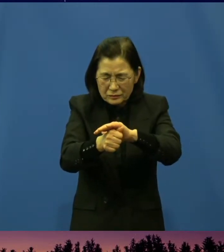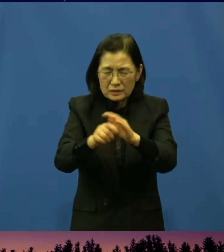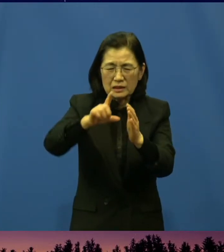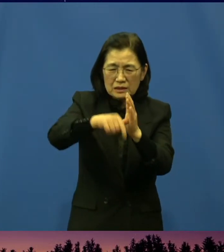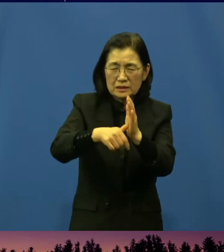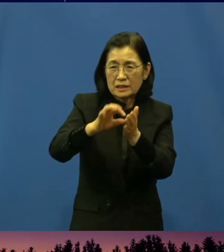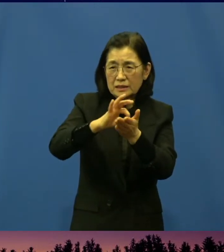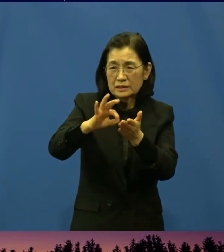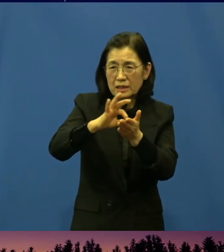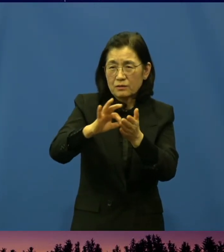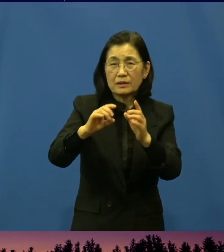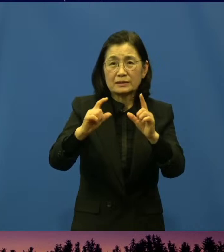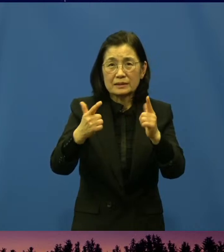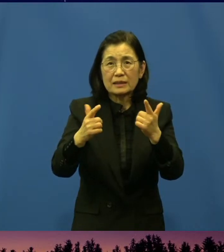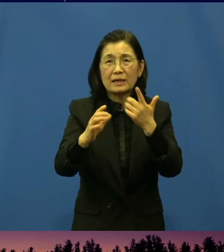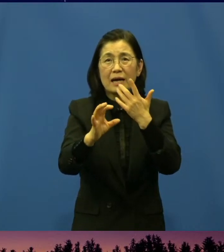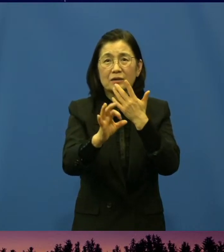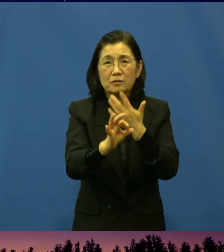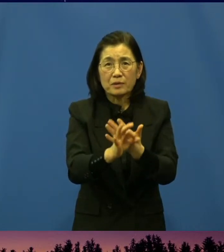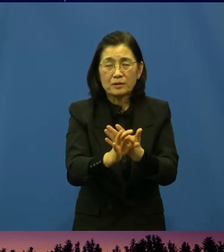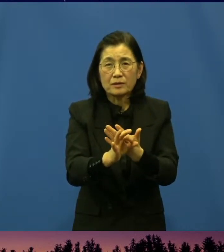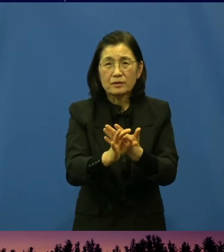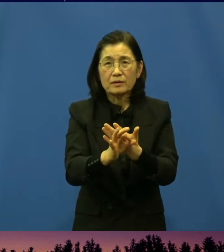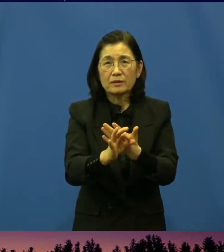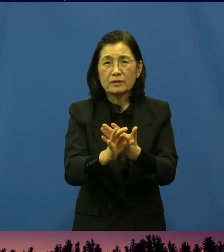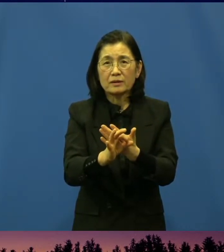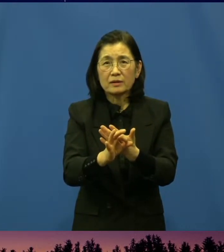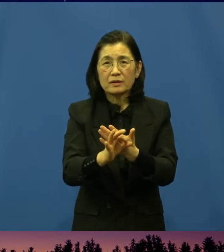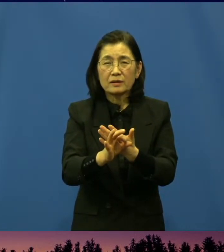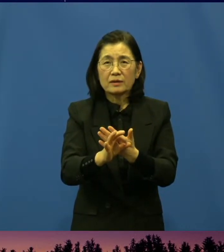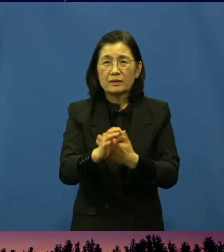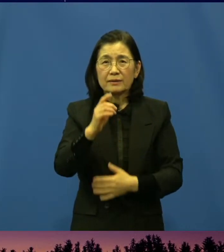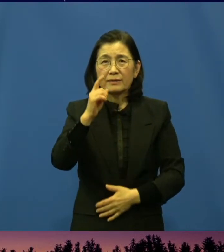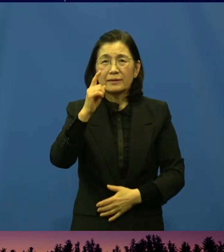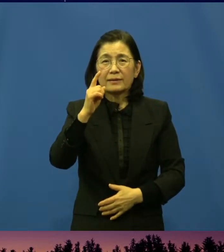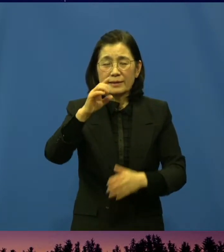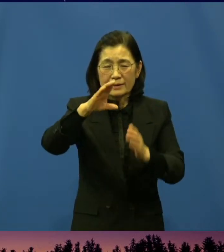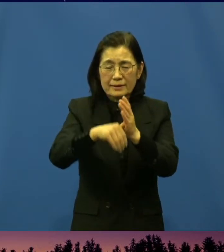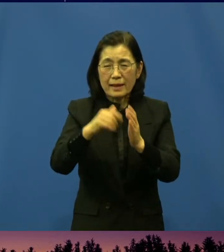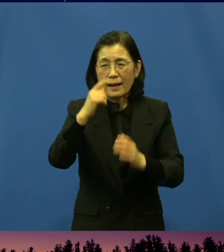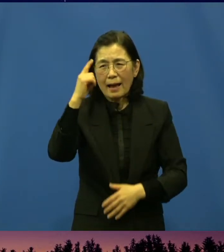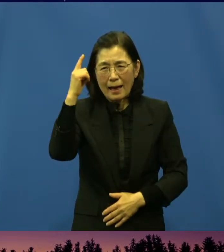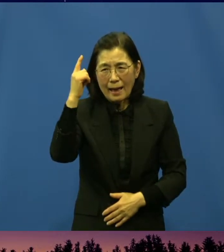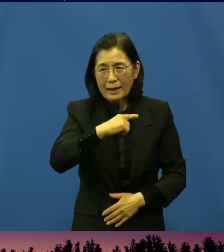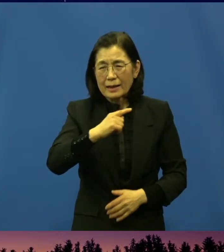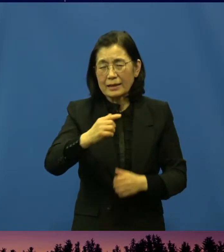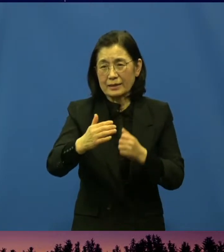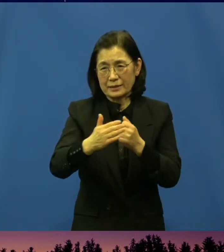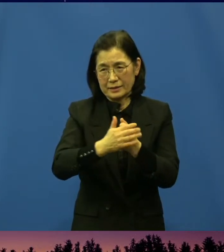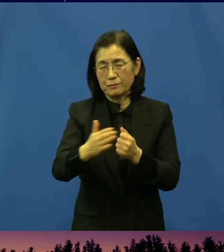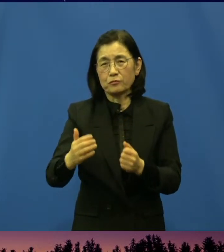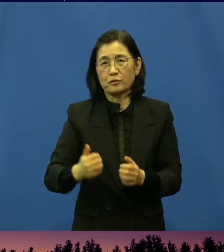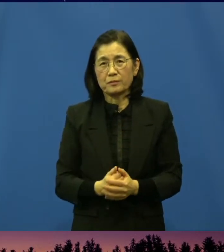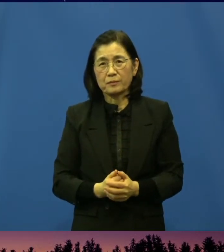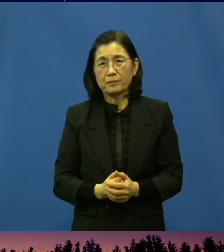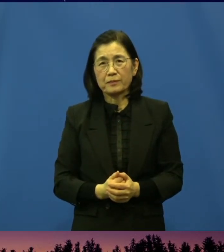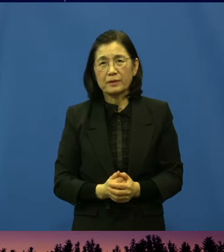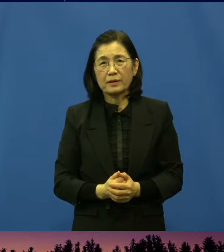세상이 타락한 세상이에요. 타락해. 문화적으로 굉장히 죄가 오염되어 있는, 죄가